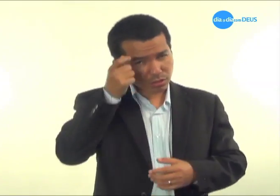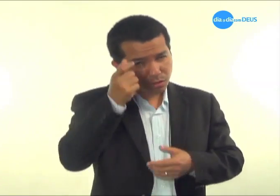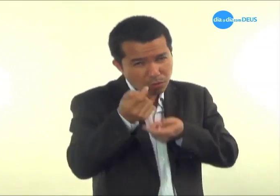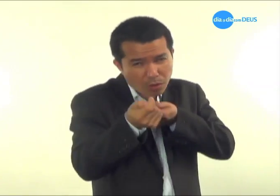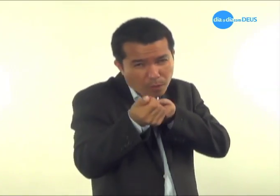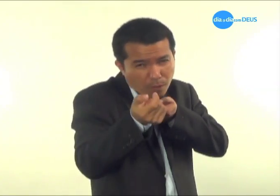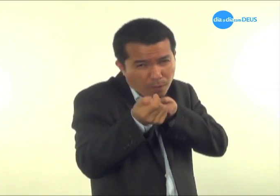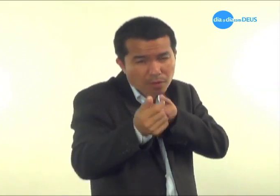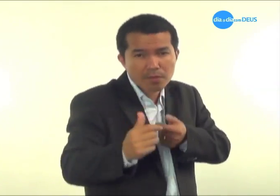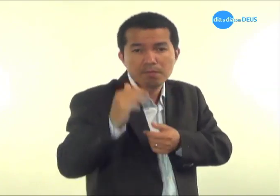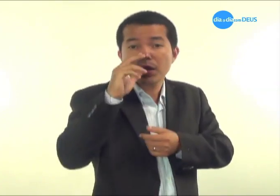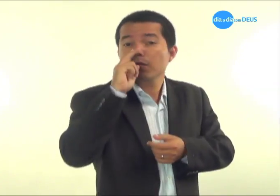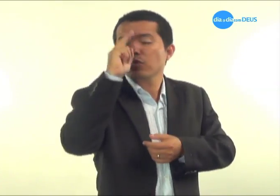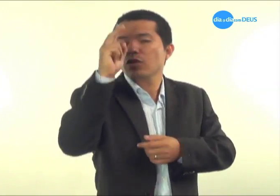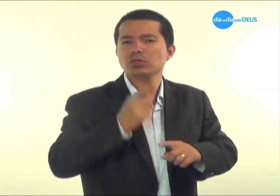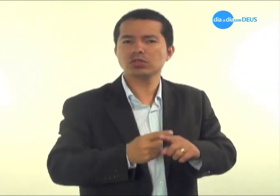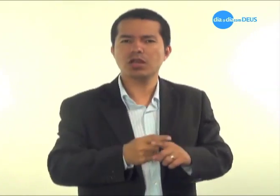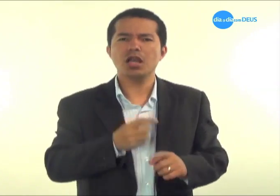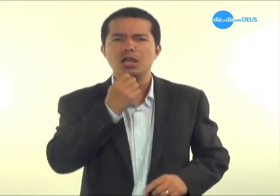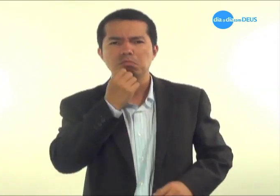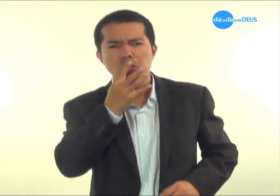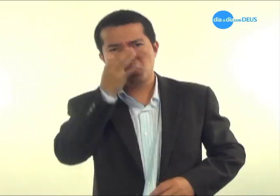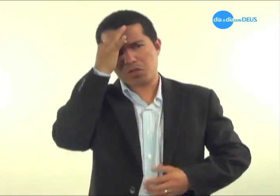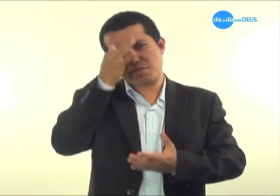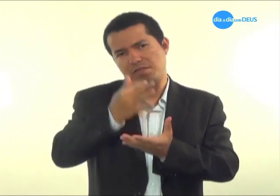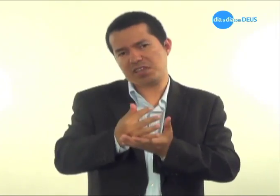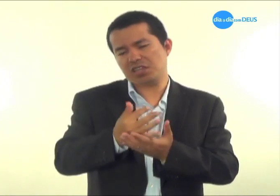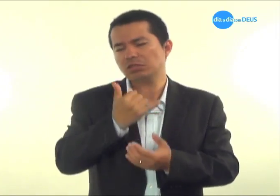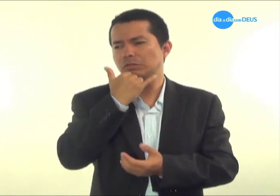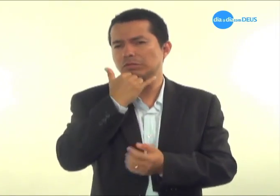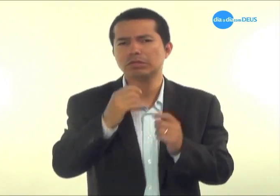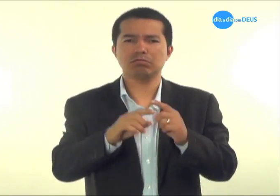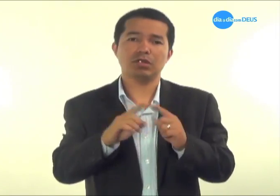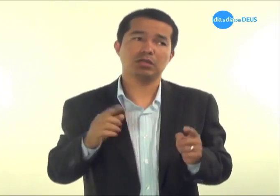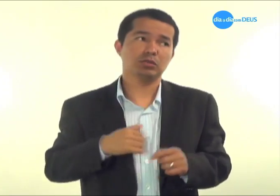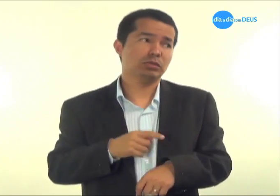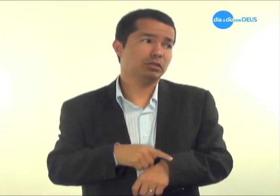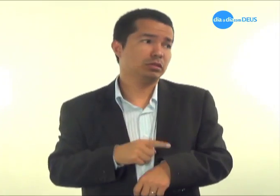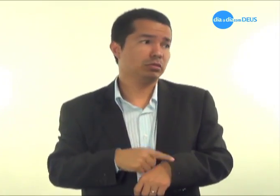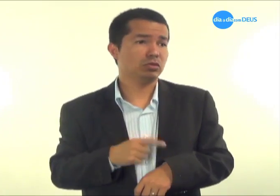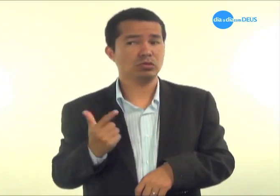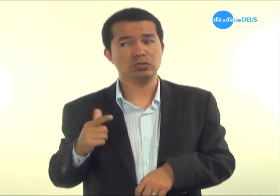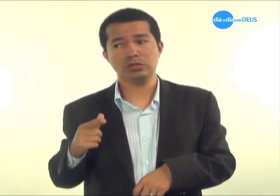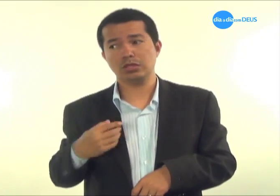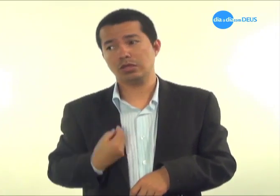mais semeada por Satanás é: que bom, a fé é maravilhosa, mas eu não tenho tempo, a minha vida é tão